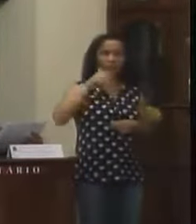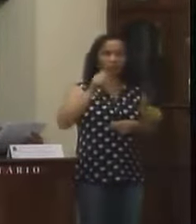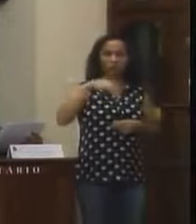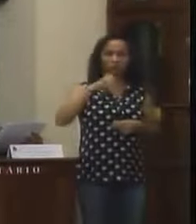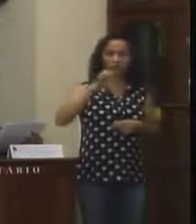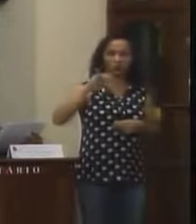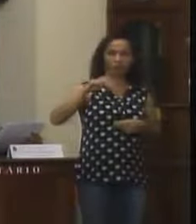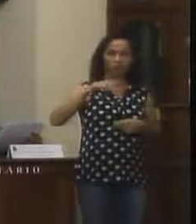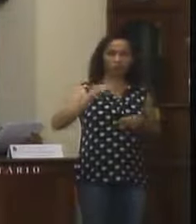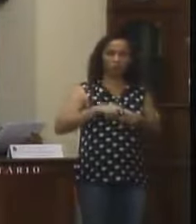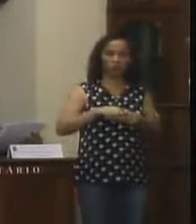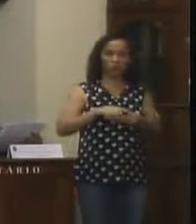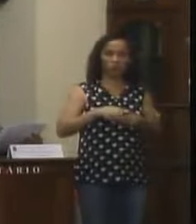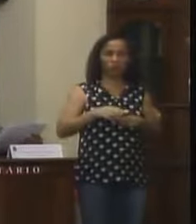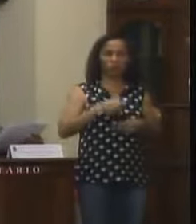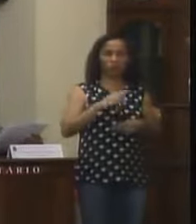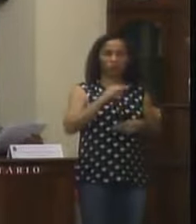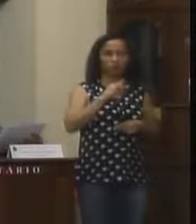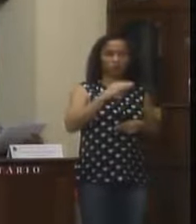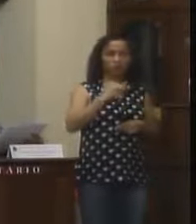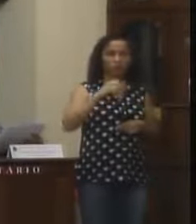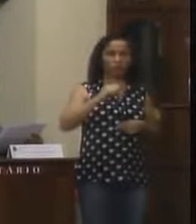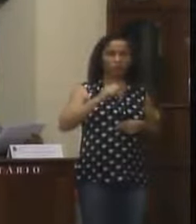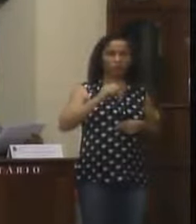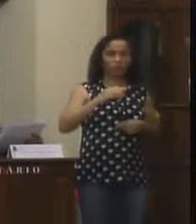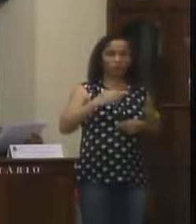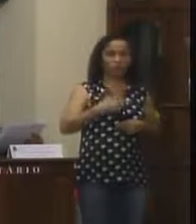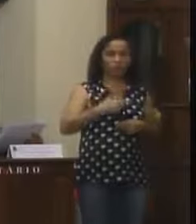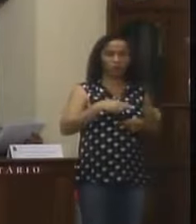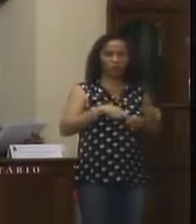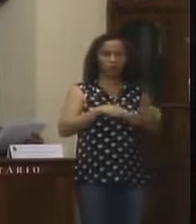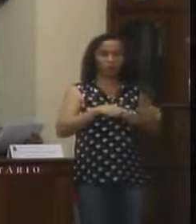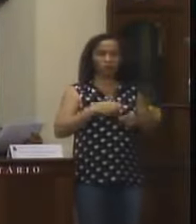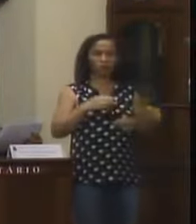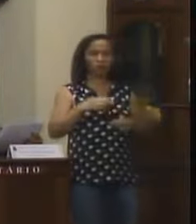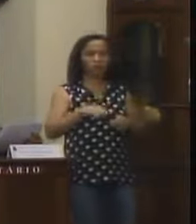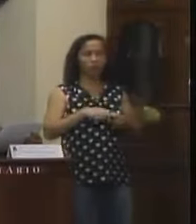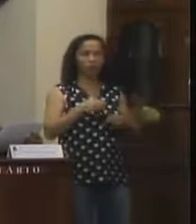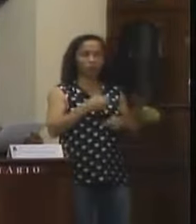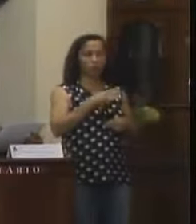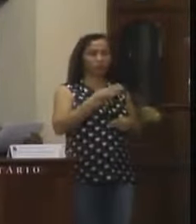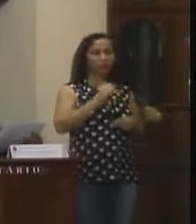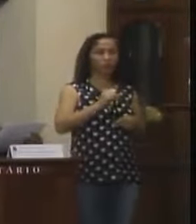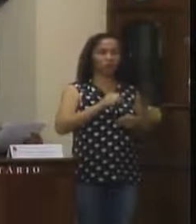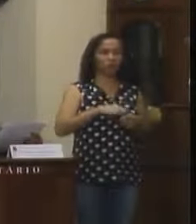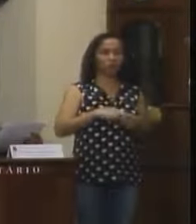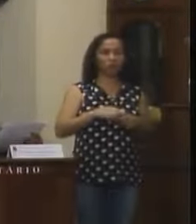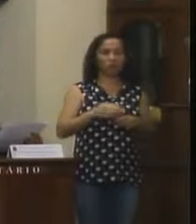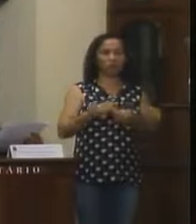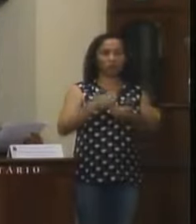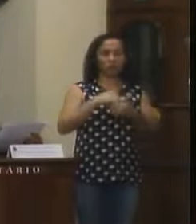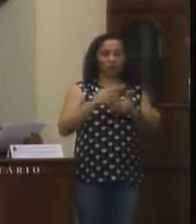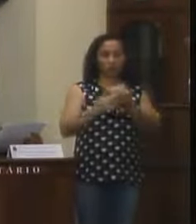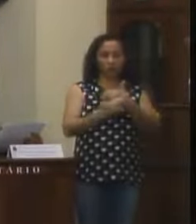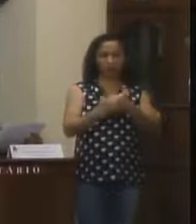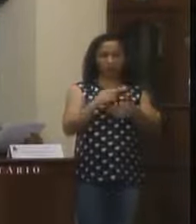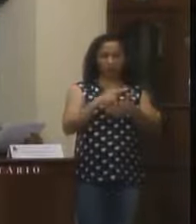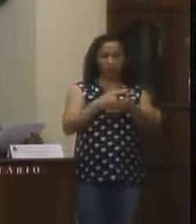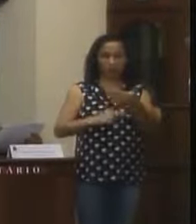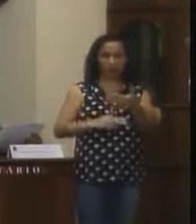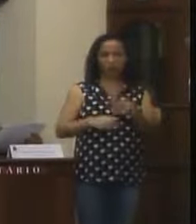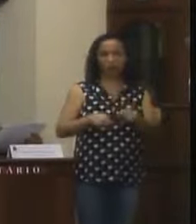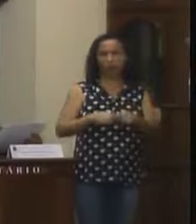artigo 6º, inciso 2, combinado com o artigo 135, inciso 1, e 138, inciso 2, do Regimento Interno, e Lei